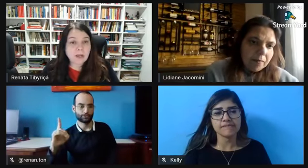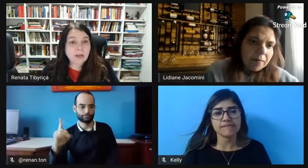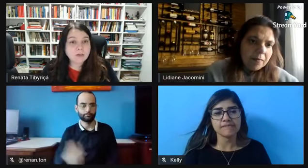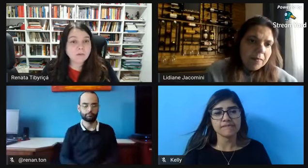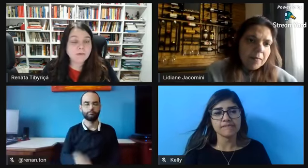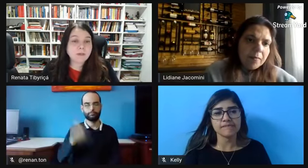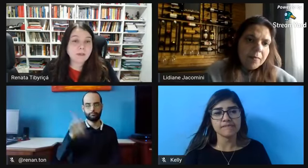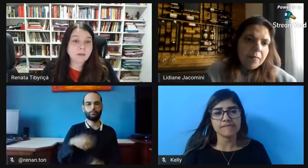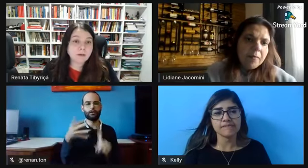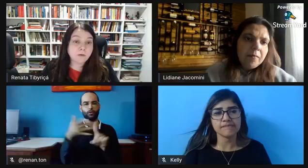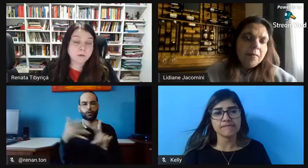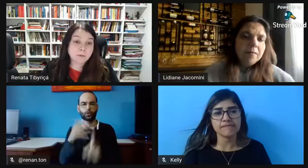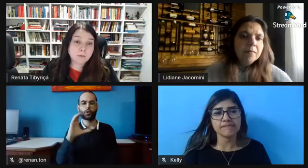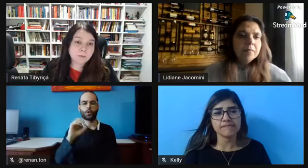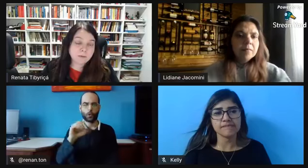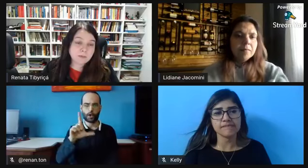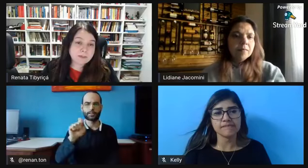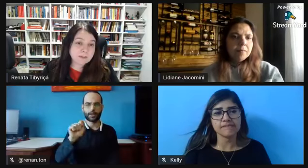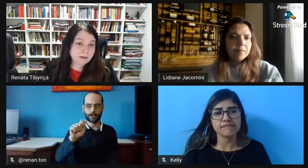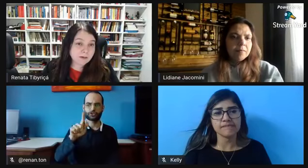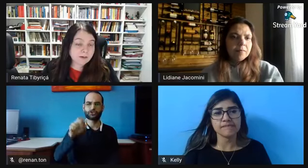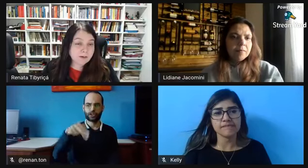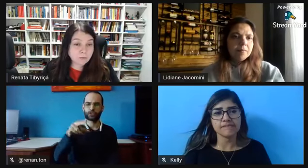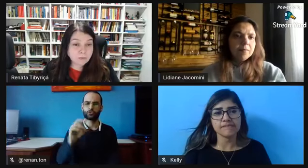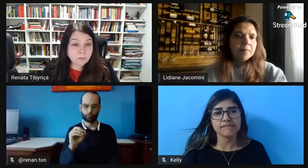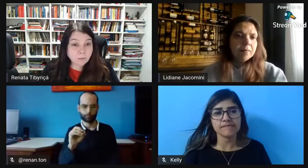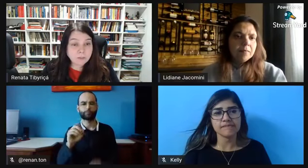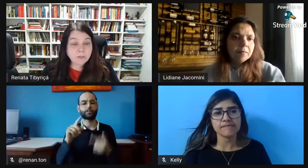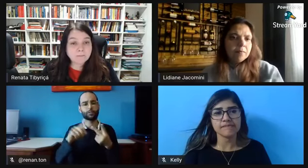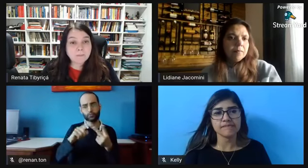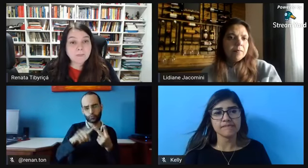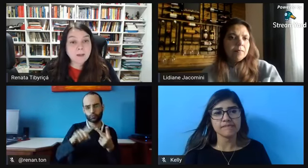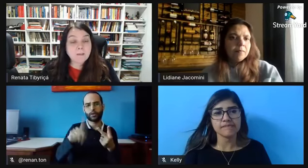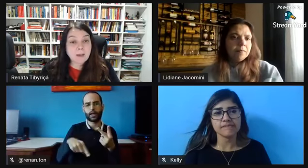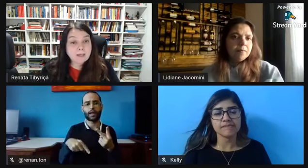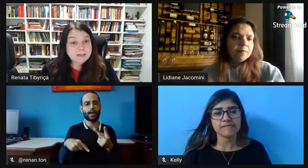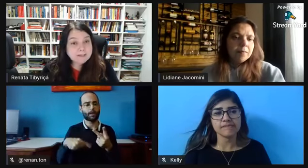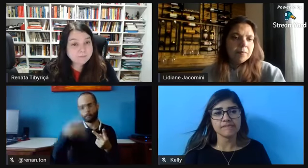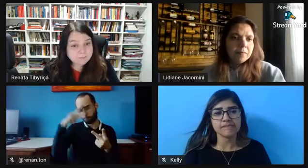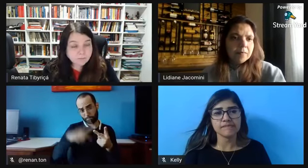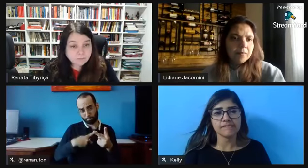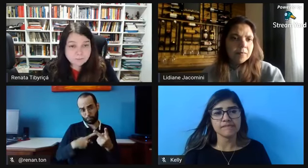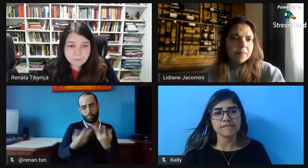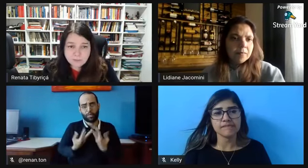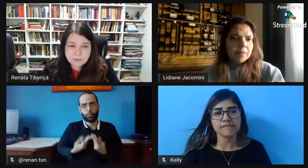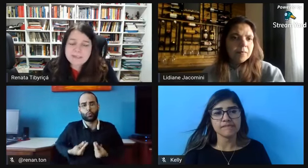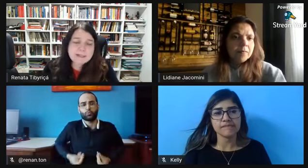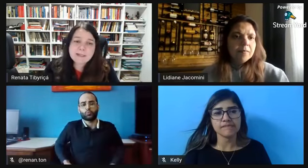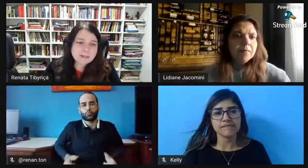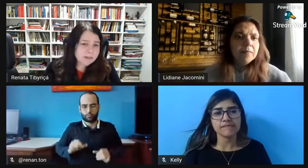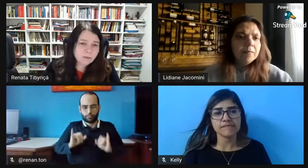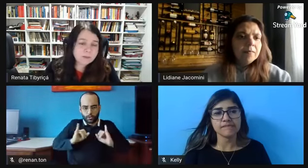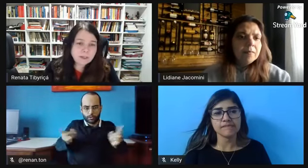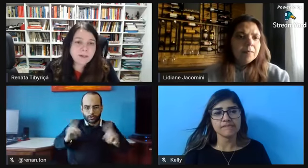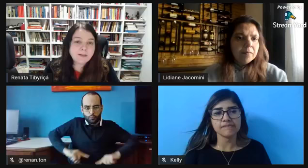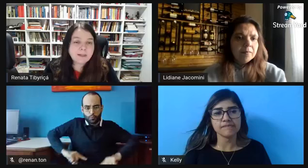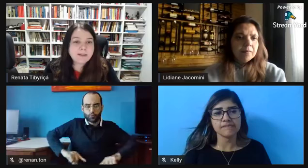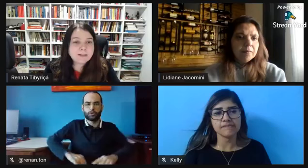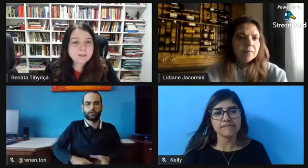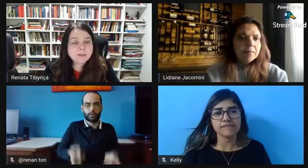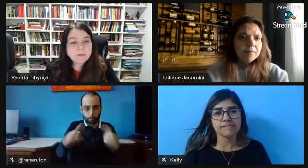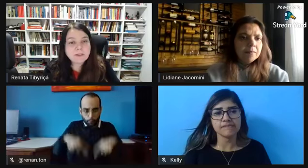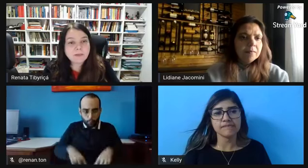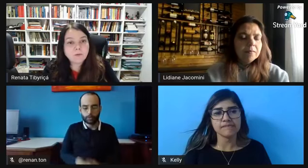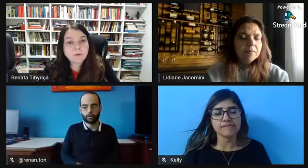do colágeno e outra uma doença autoimune. Mas nem sei se essa segunda